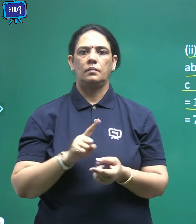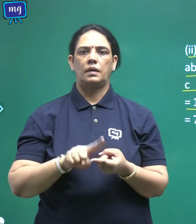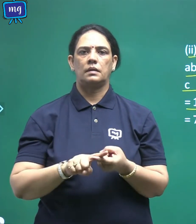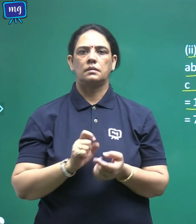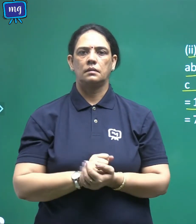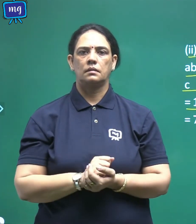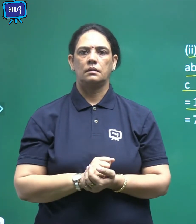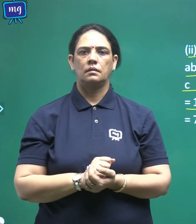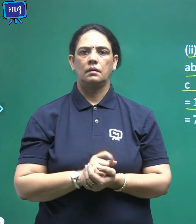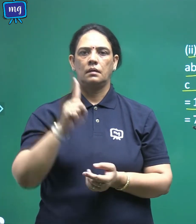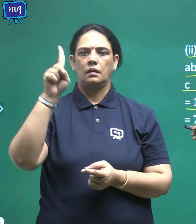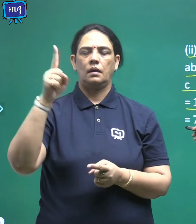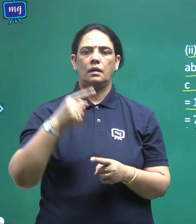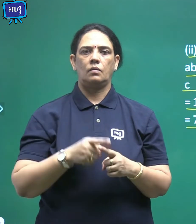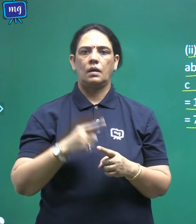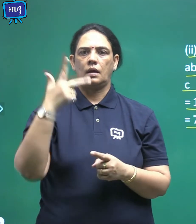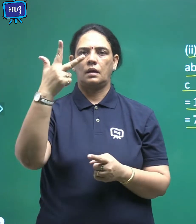प्लस 1 गुणा 8